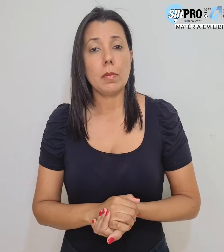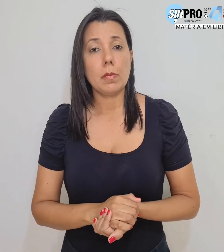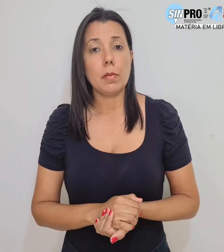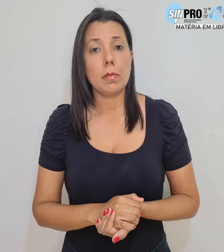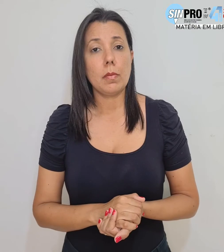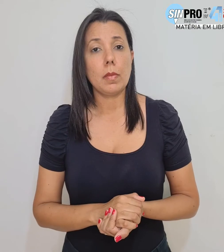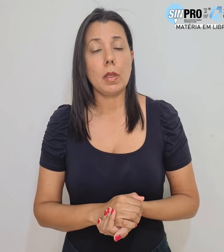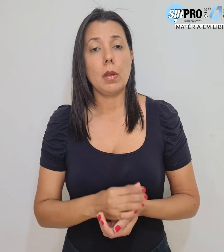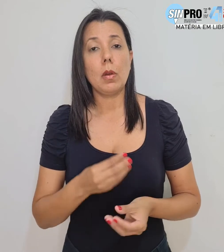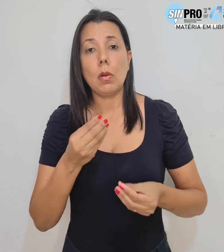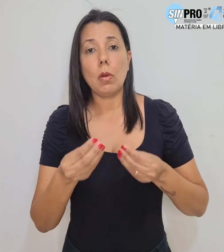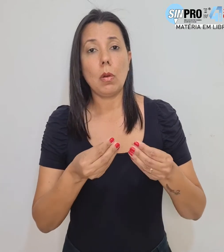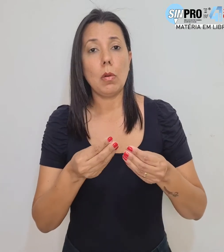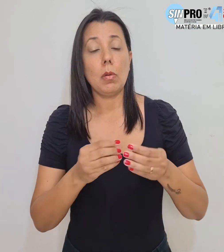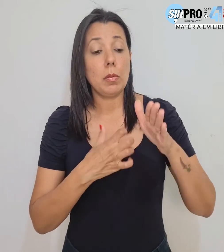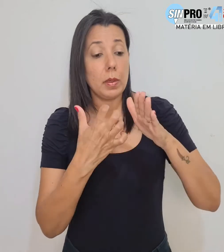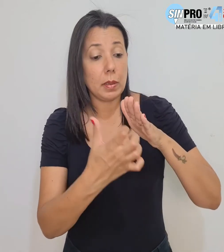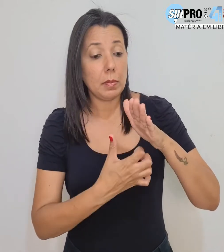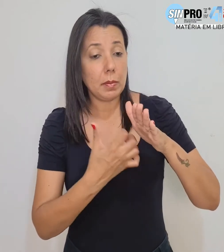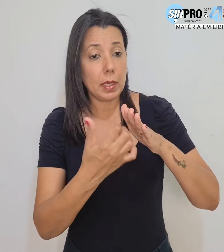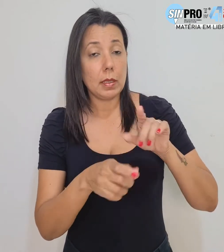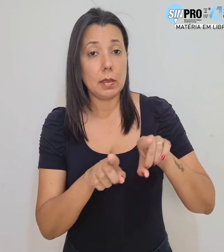com órgãos e entidades